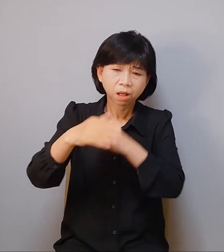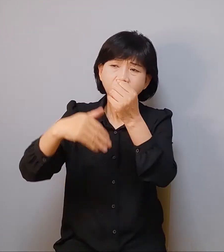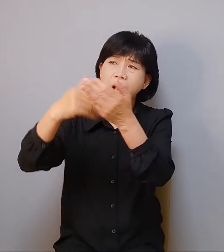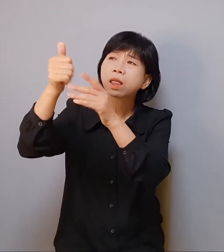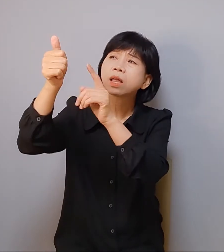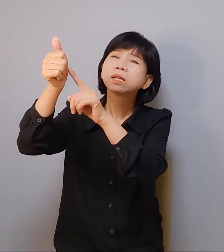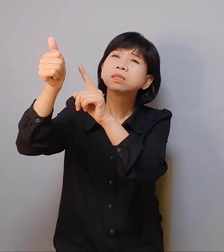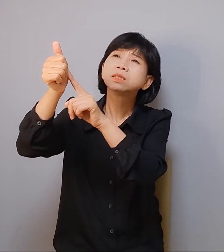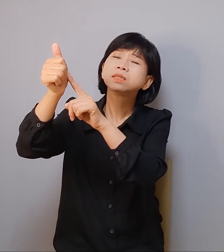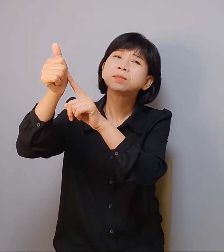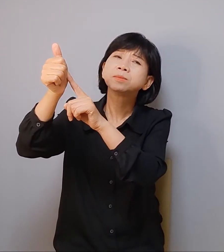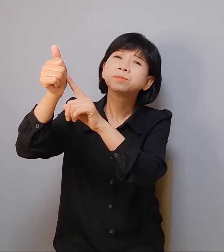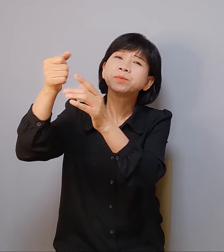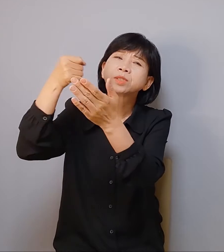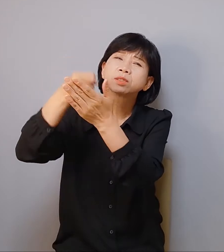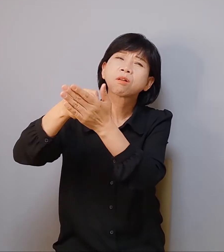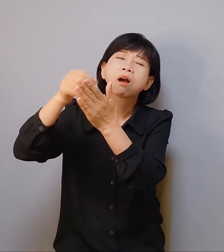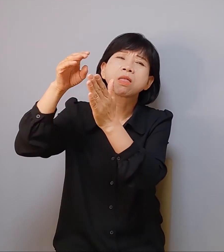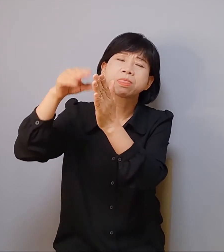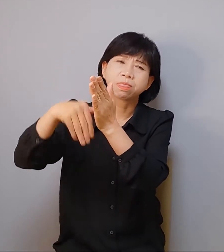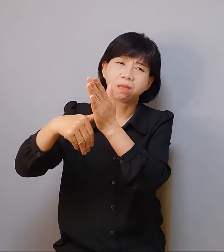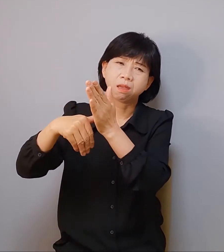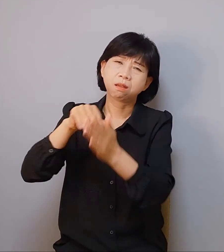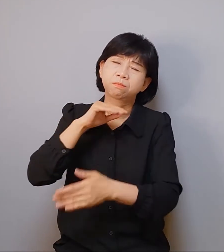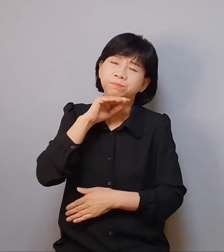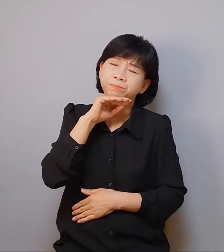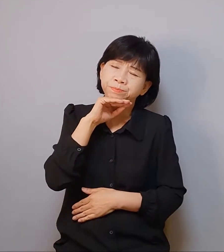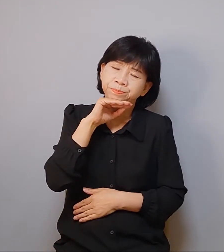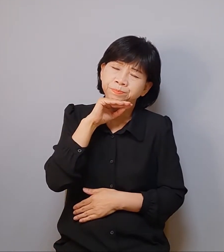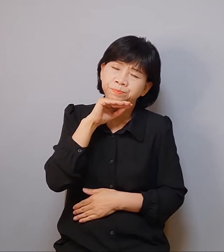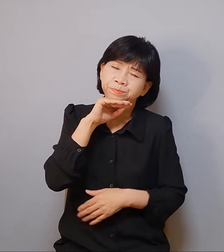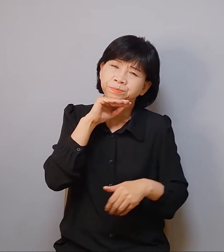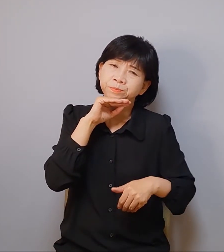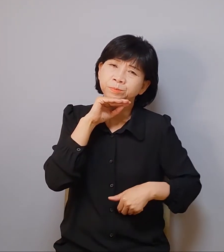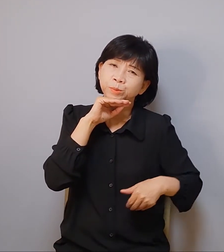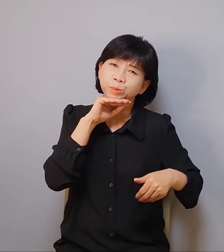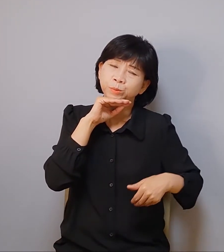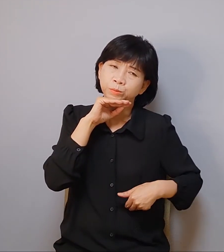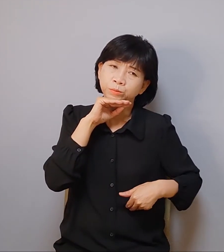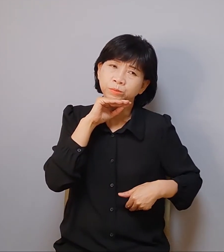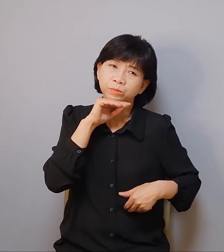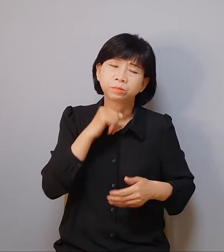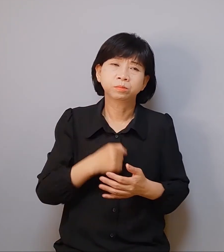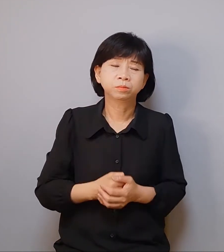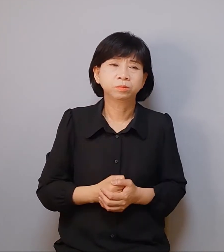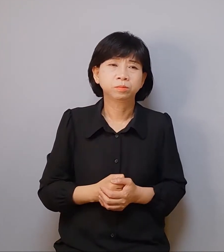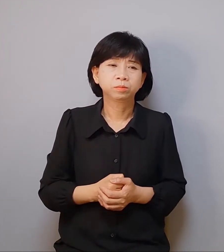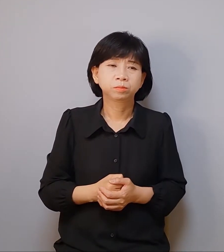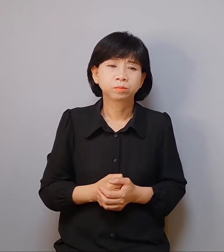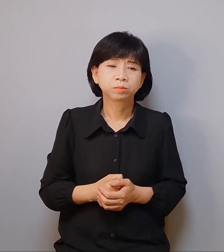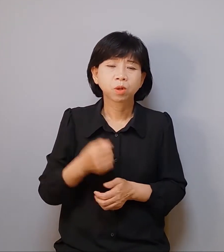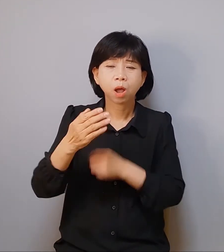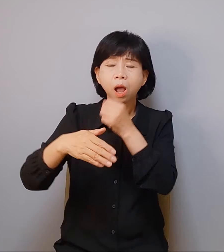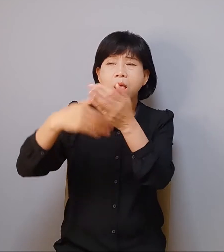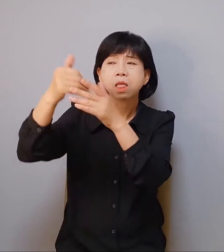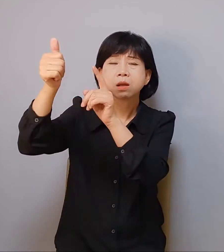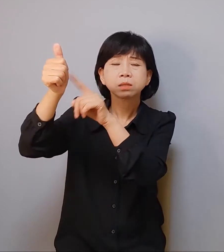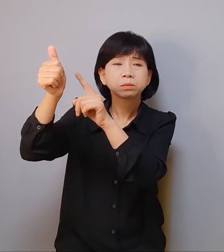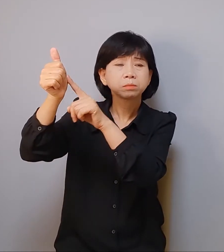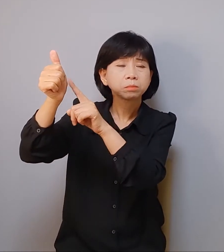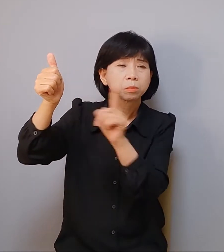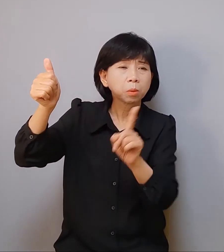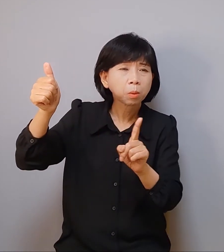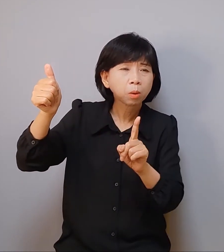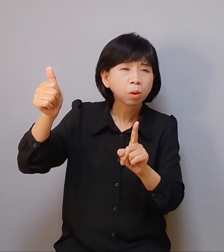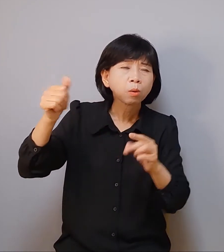때를 기다려야 하는 거죠. 그리고 그 기간들 속에서 여전히 하나님은 우리와 함께